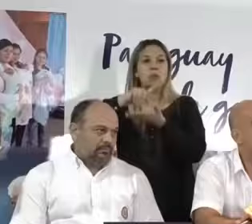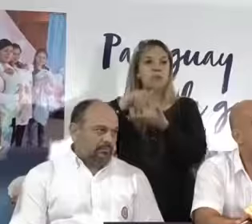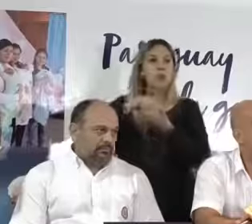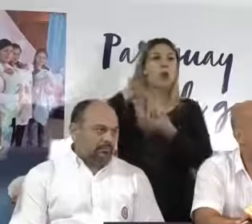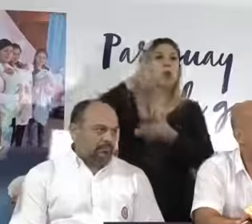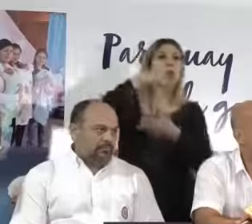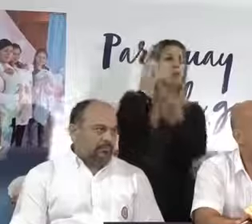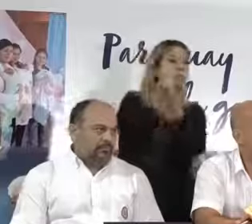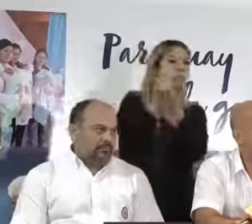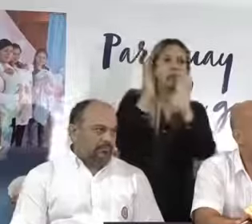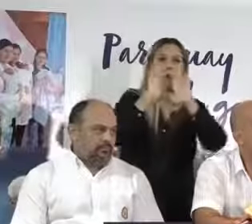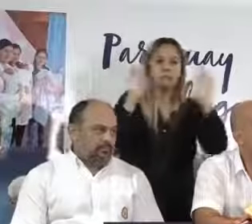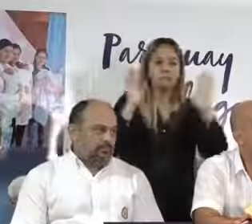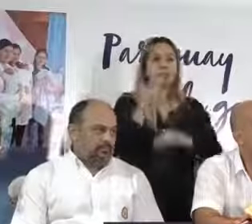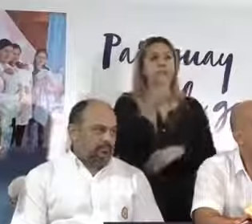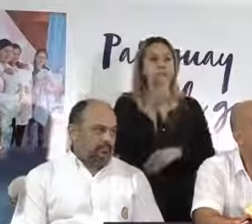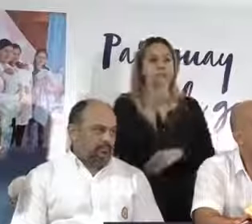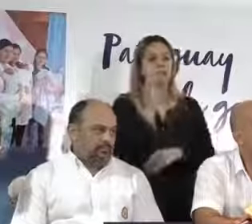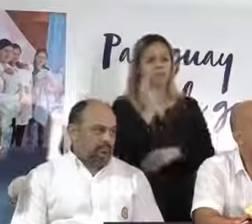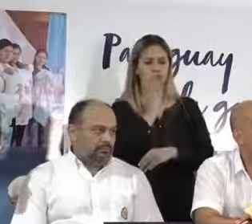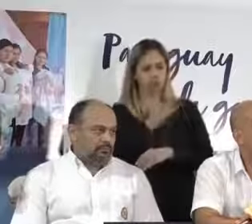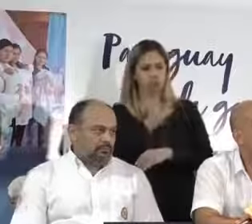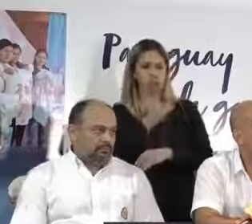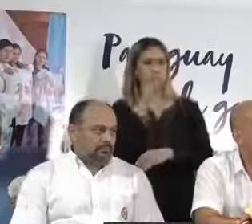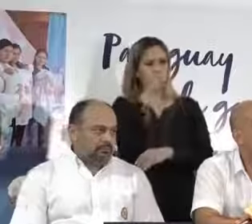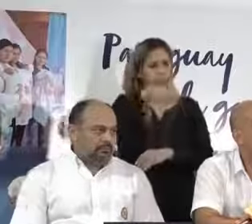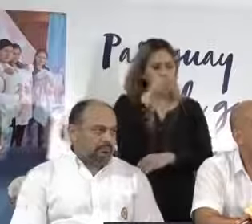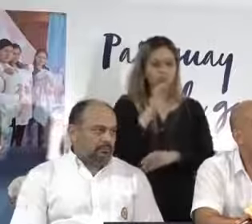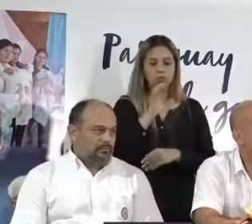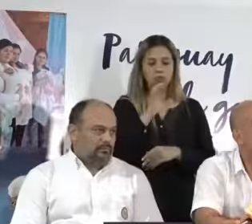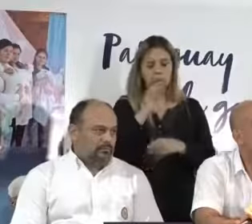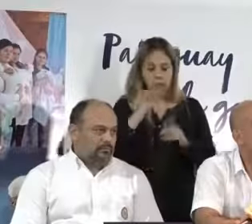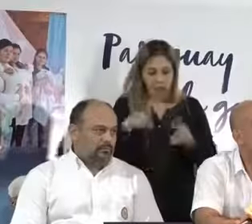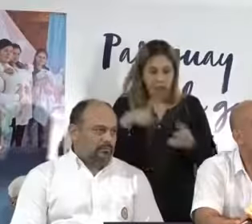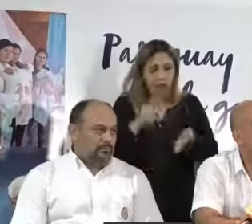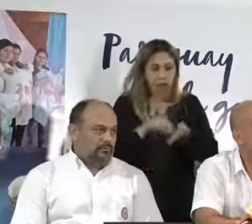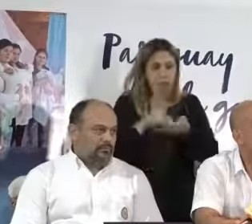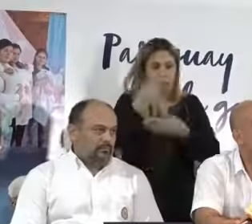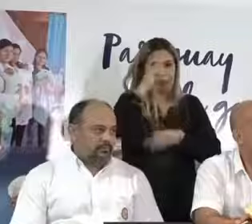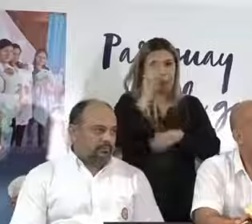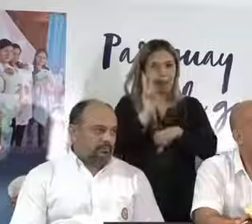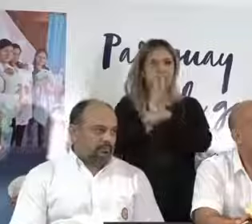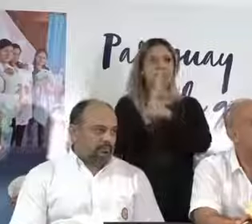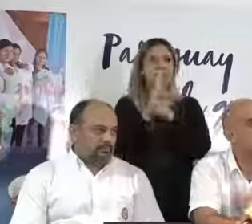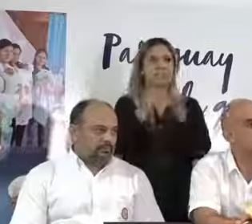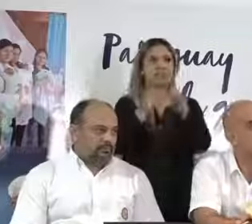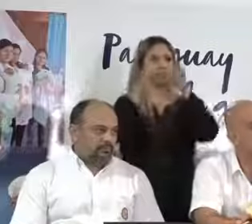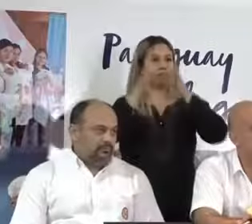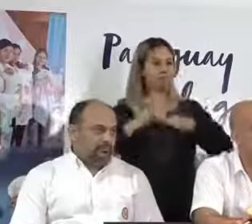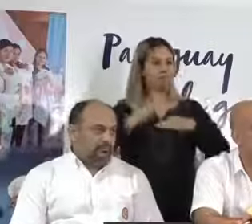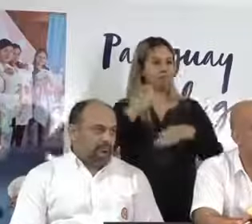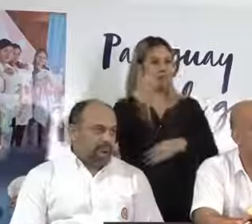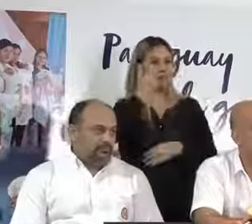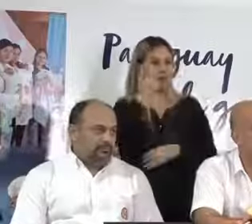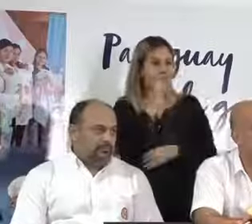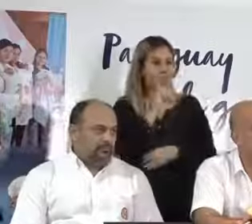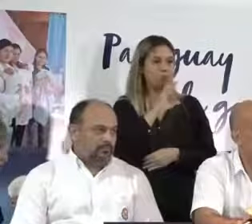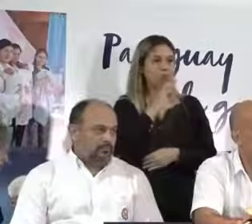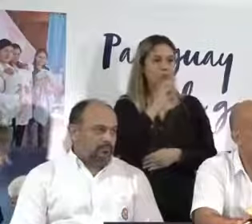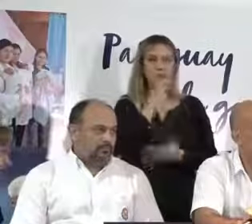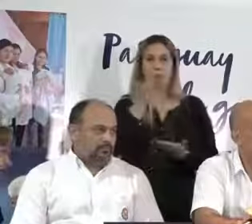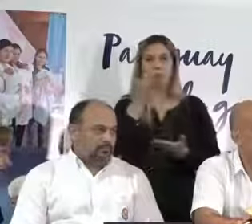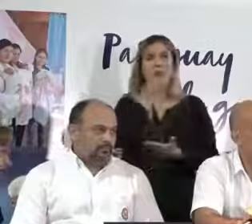departamento. Nosotros, ustedes, ¿cómo hacemos para prevenir justamente el contagio de esta enfermedad si no sabemos